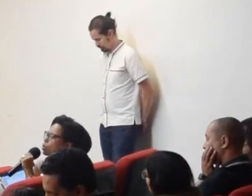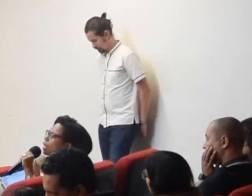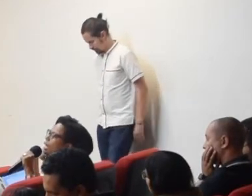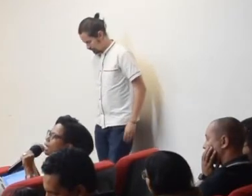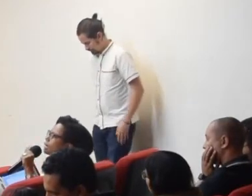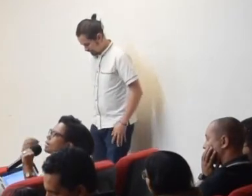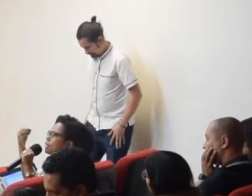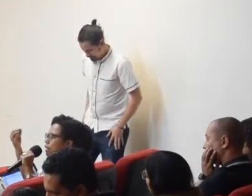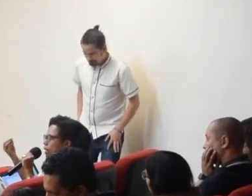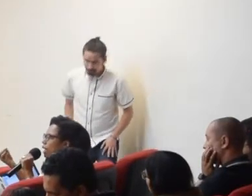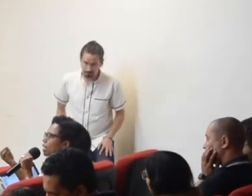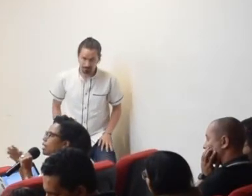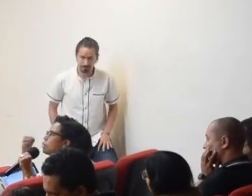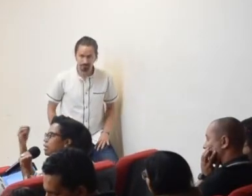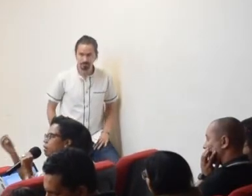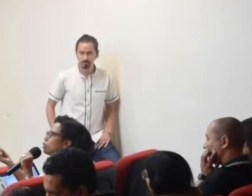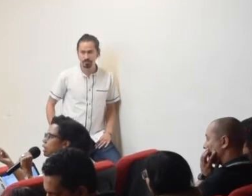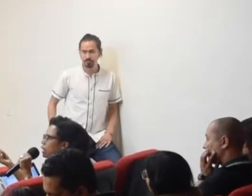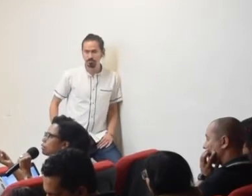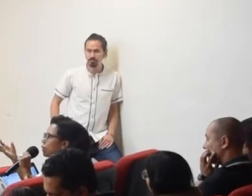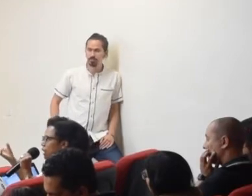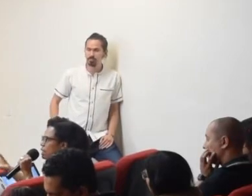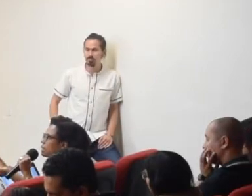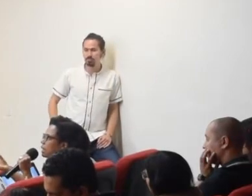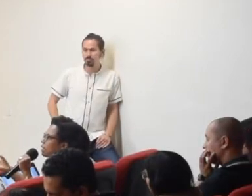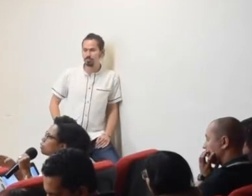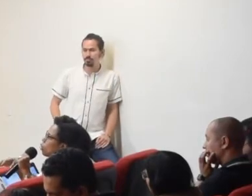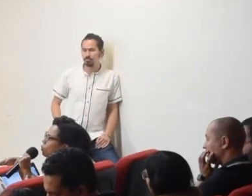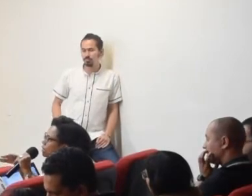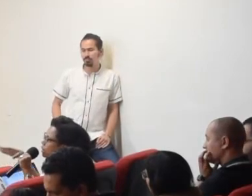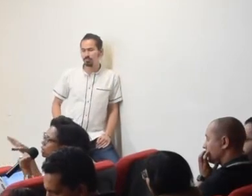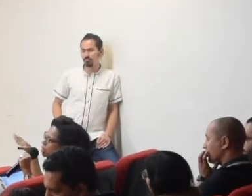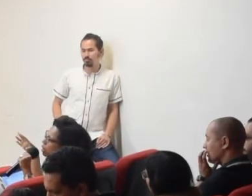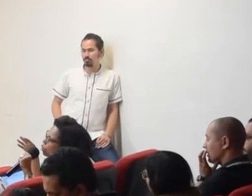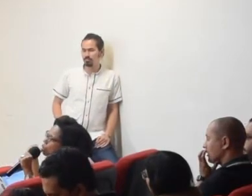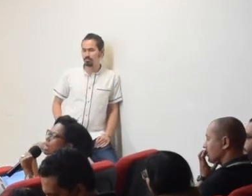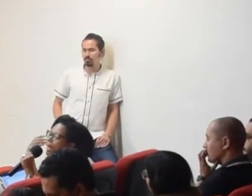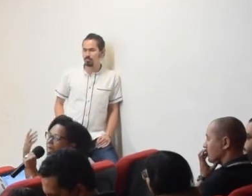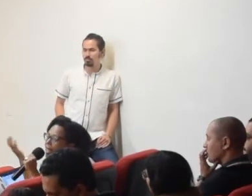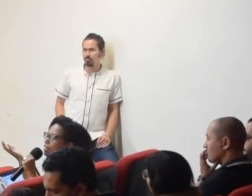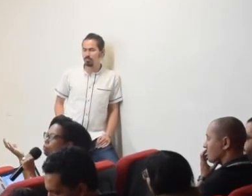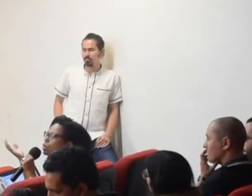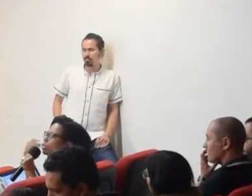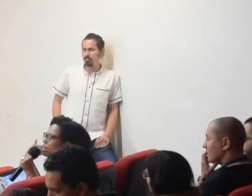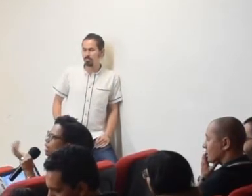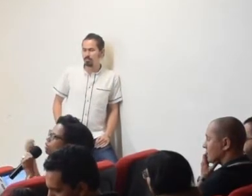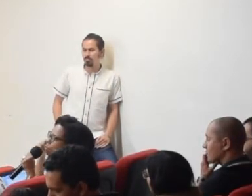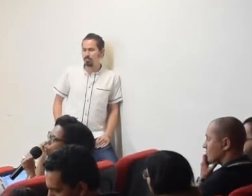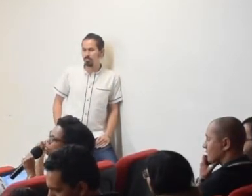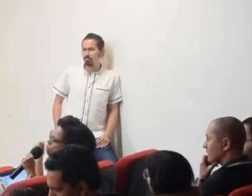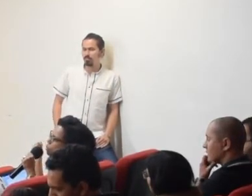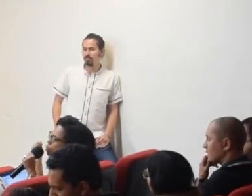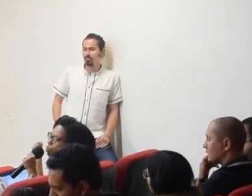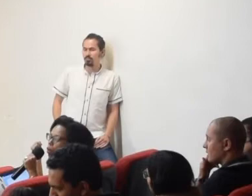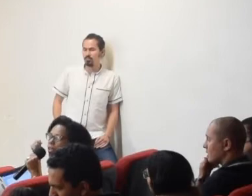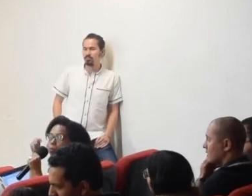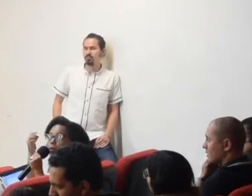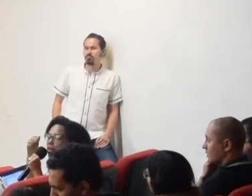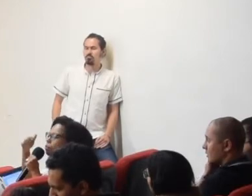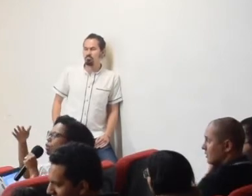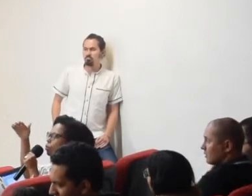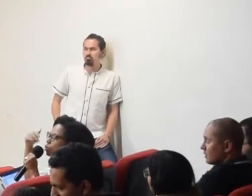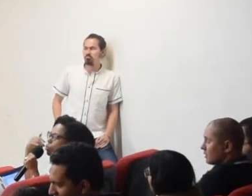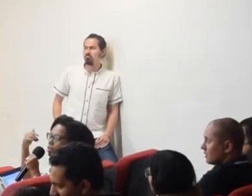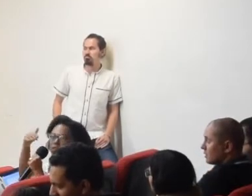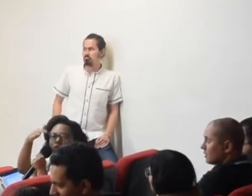que tenemos es que cada tema tiene un líder para este día, no va a ser el líder de todos, y esa persona trae una propuesta metodológica,